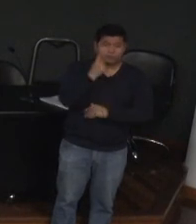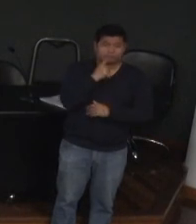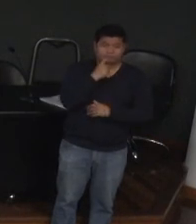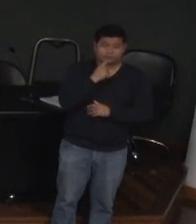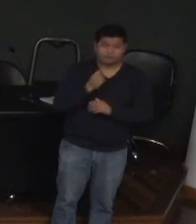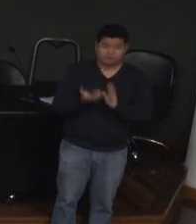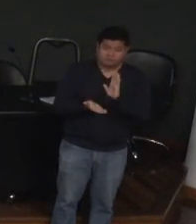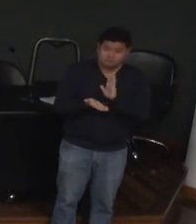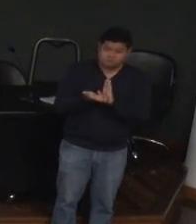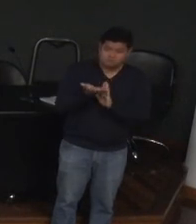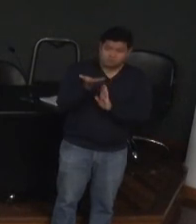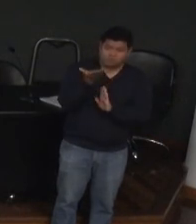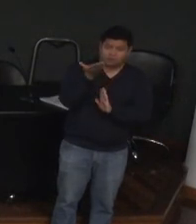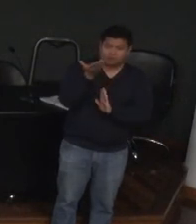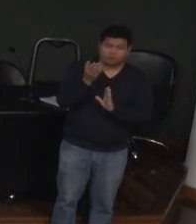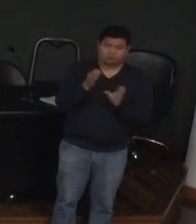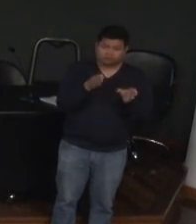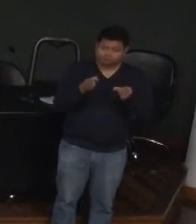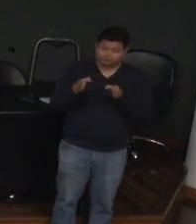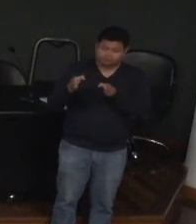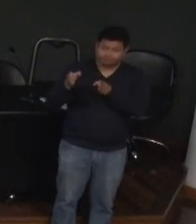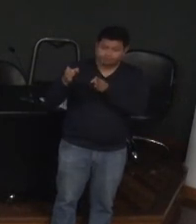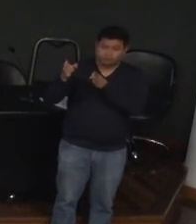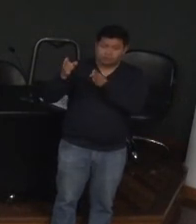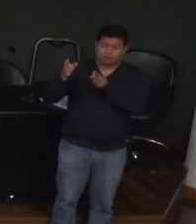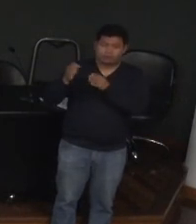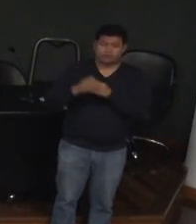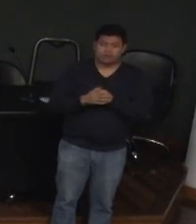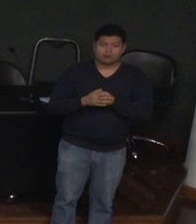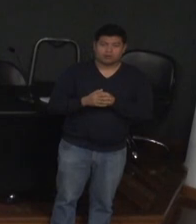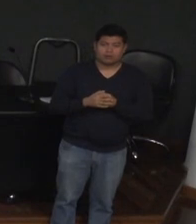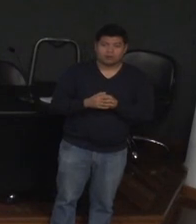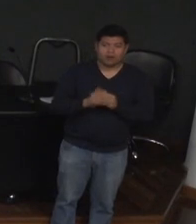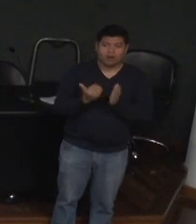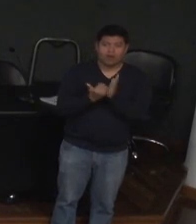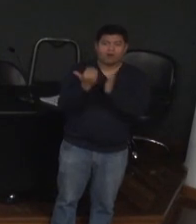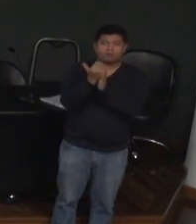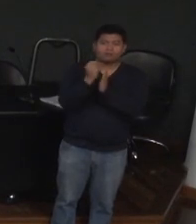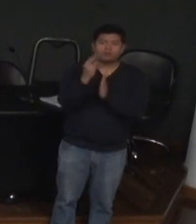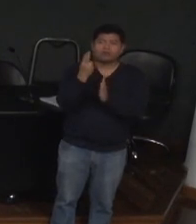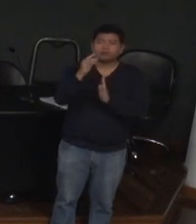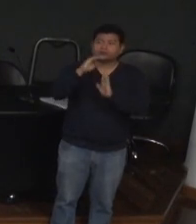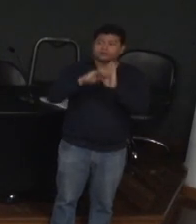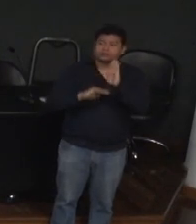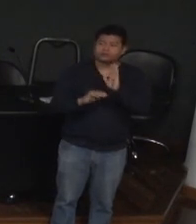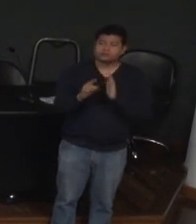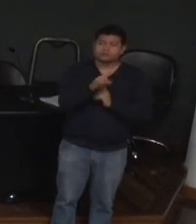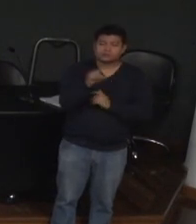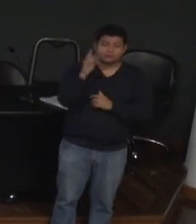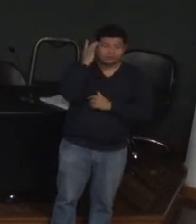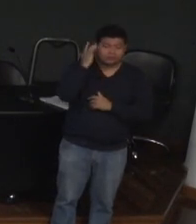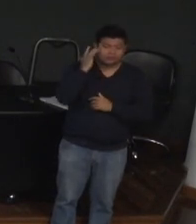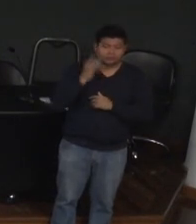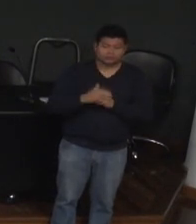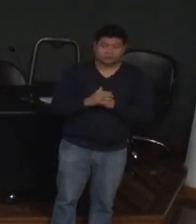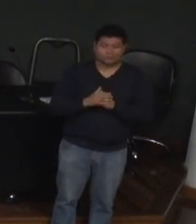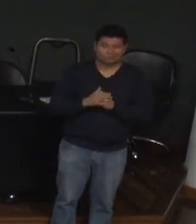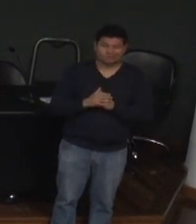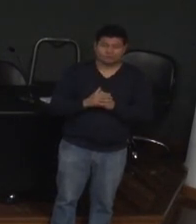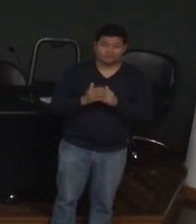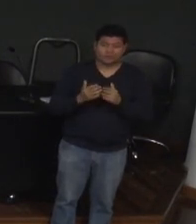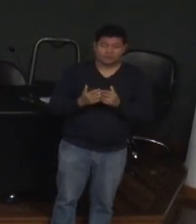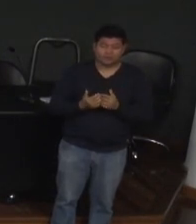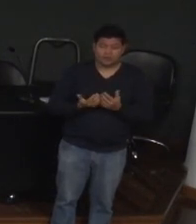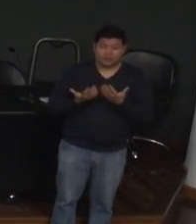maior for o vermelho para cá, maior ou menor o meu apetite de risco? Quanto mais riscos extremos eu